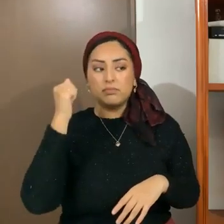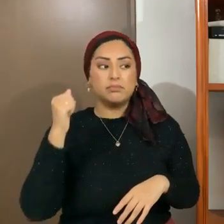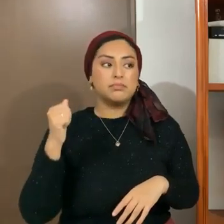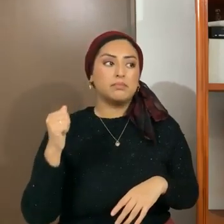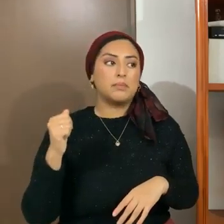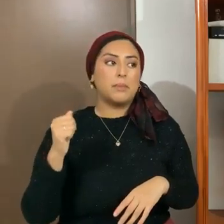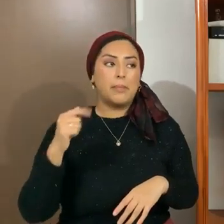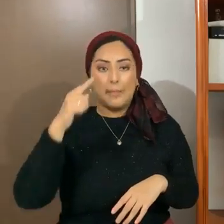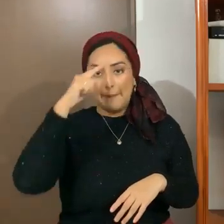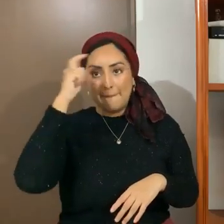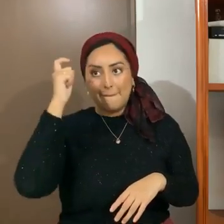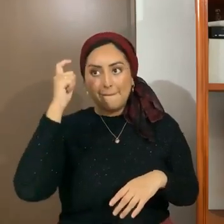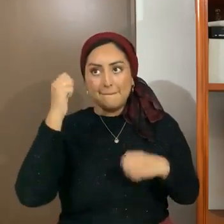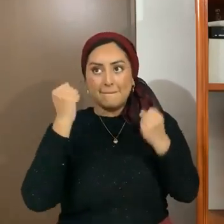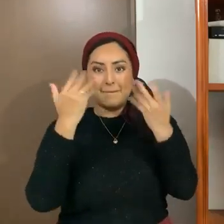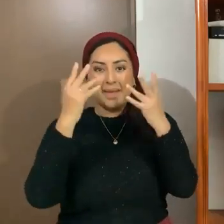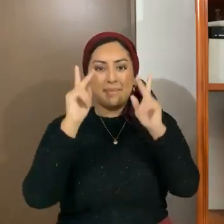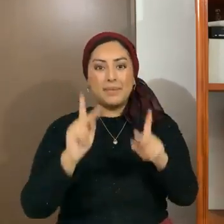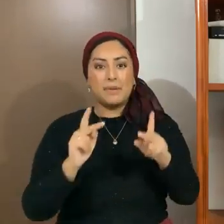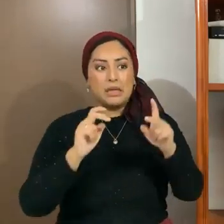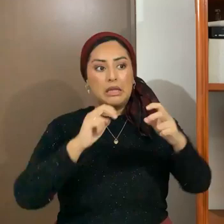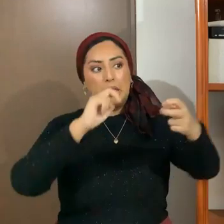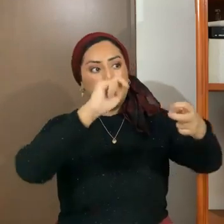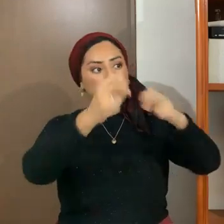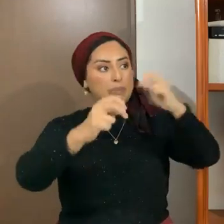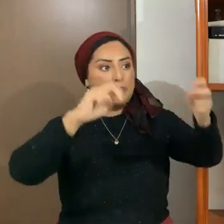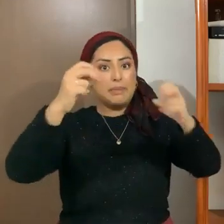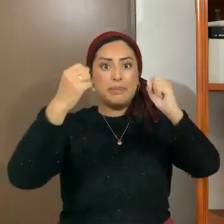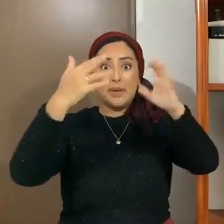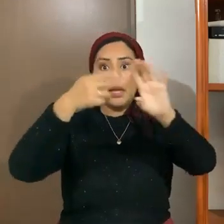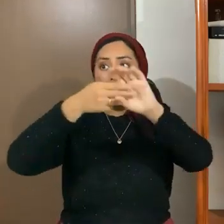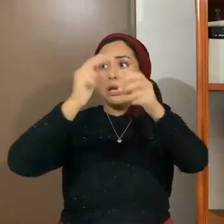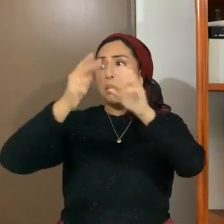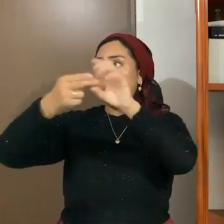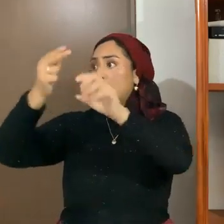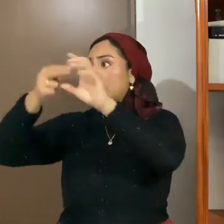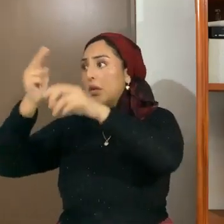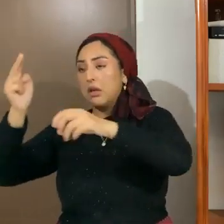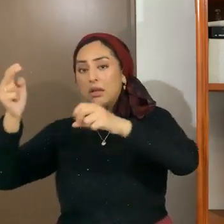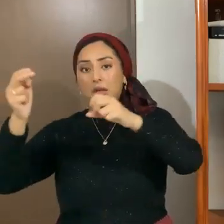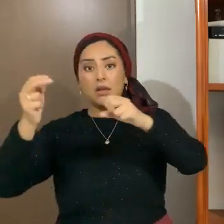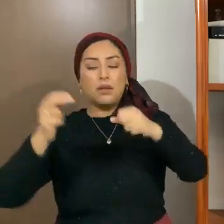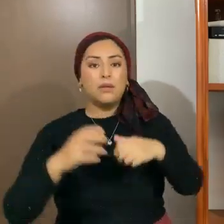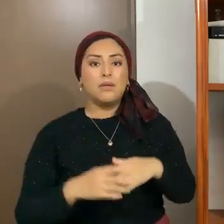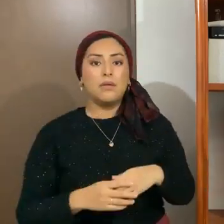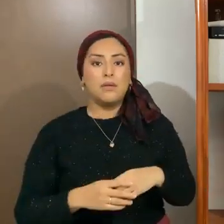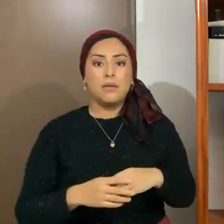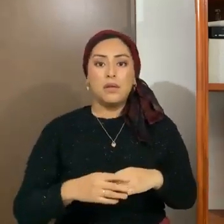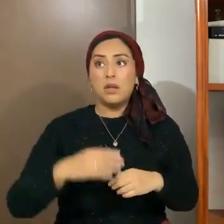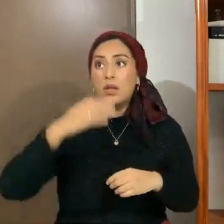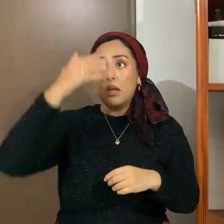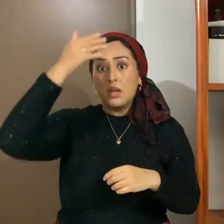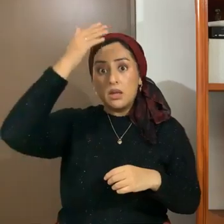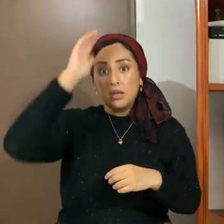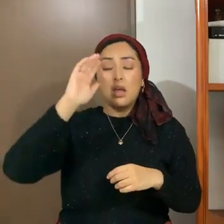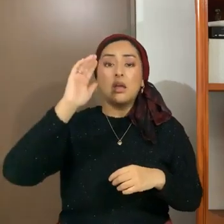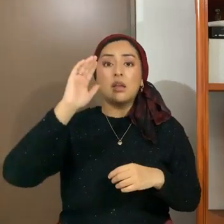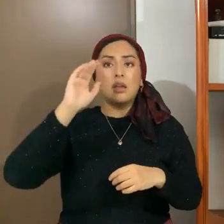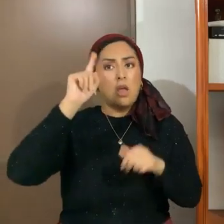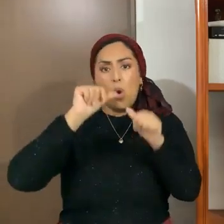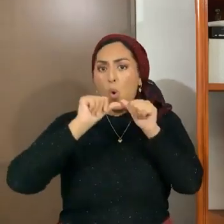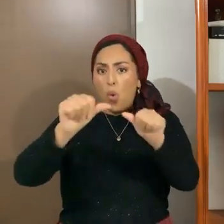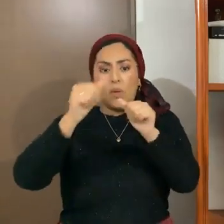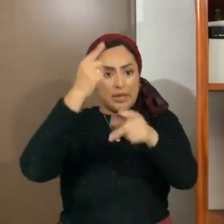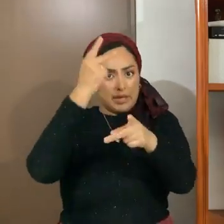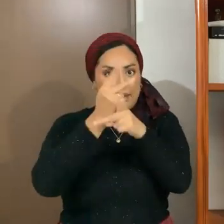porque muchos estén cayendo, porque muchas almas estén dejando de guardar la Torah, el Eterno se va a quedar sin cumplir su